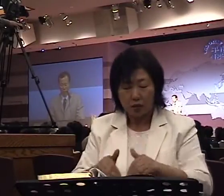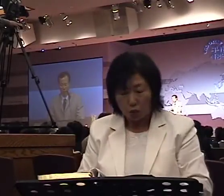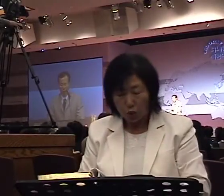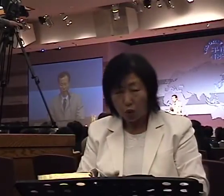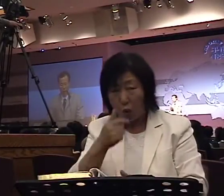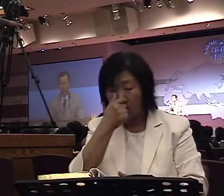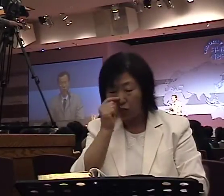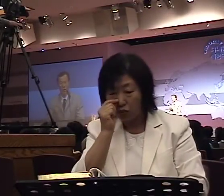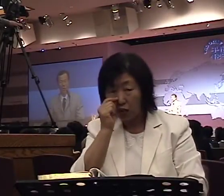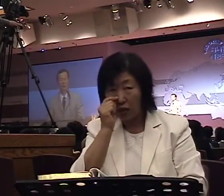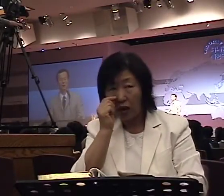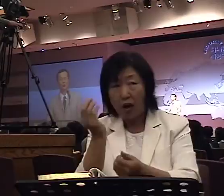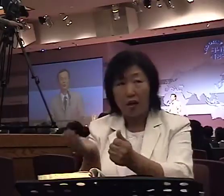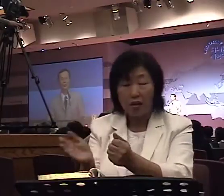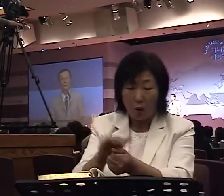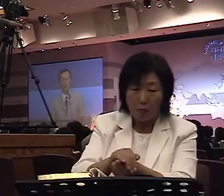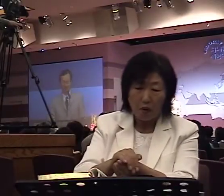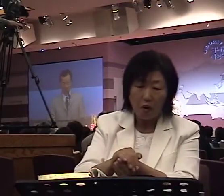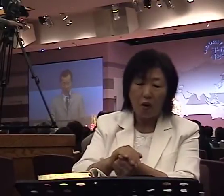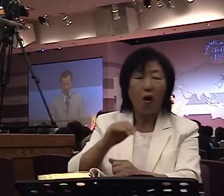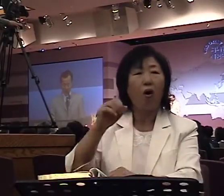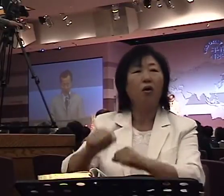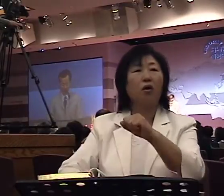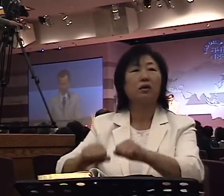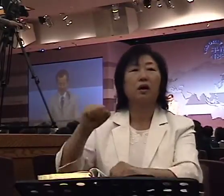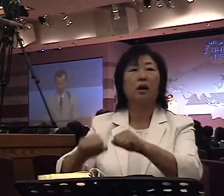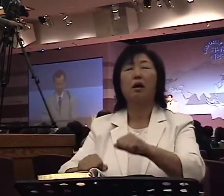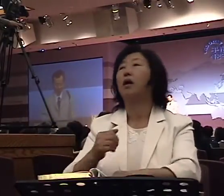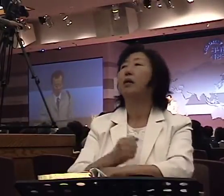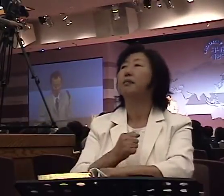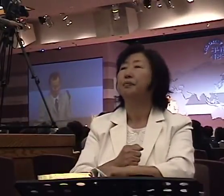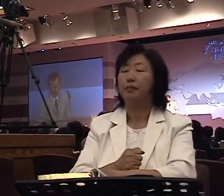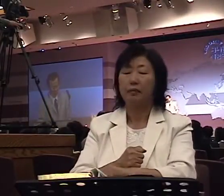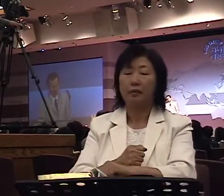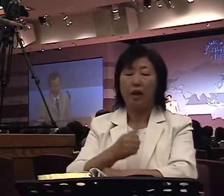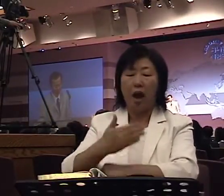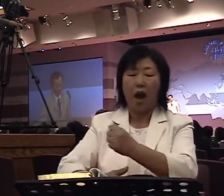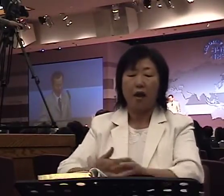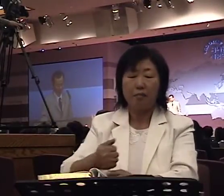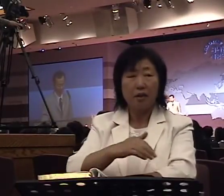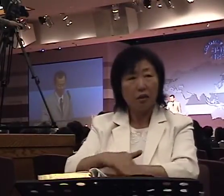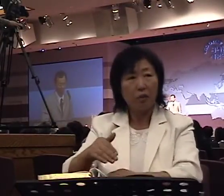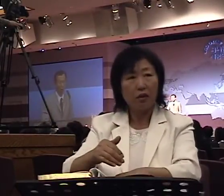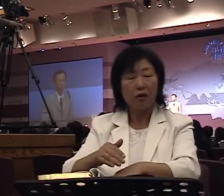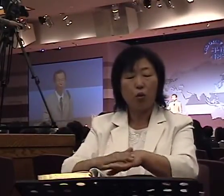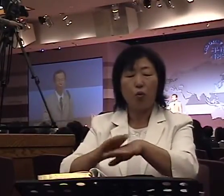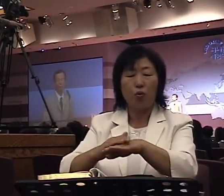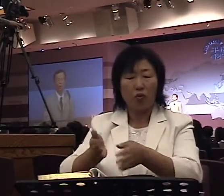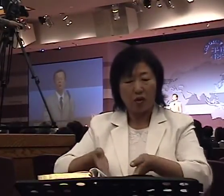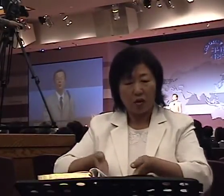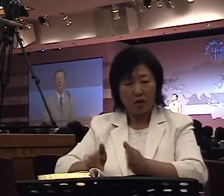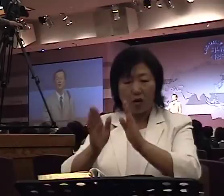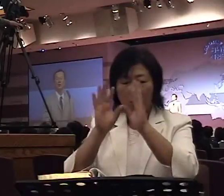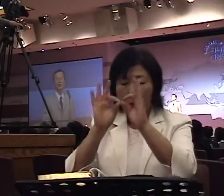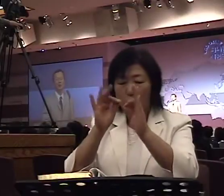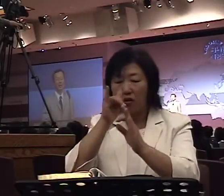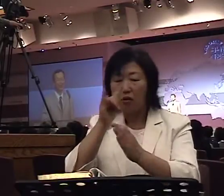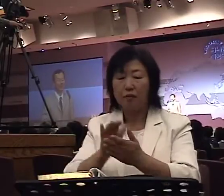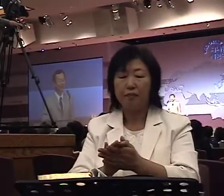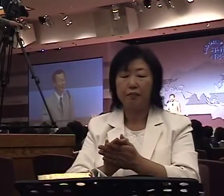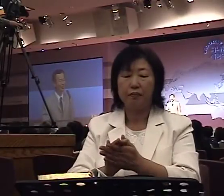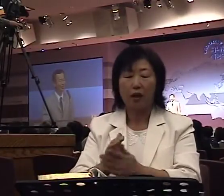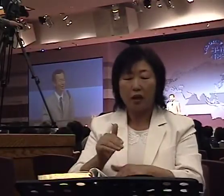부족함을 덮어 역사하시면서 하나님의 섭리의 손길을 볼 수가 있습니다. 종들의 부족함을 덮어